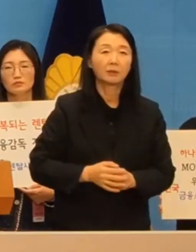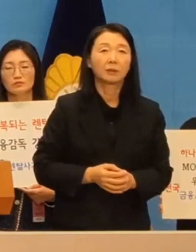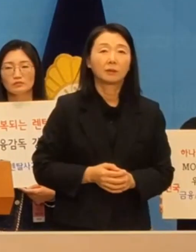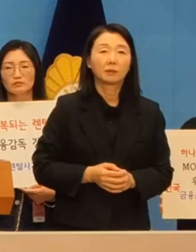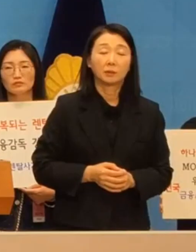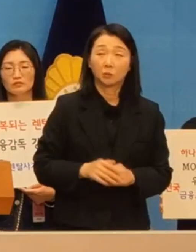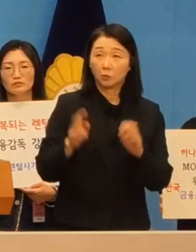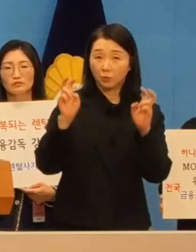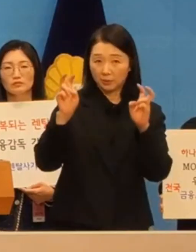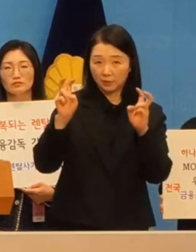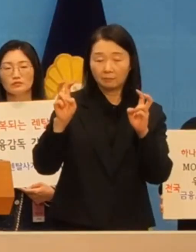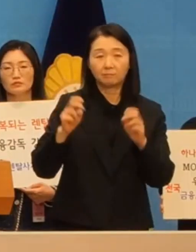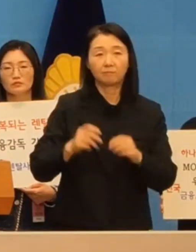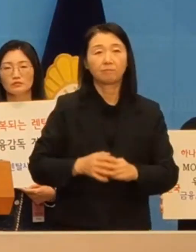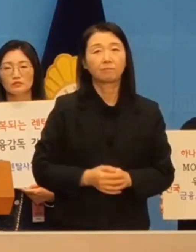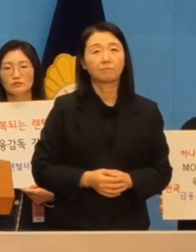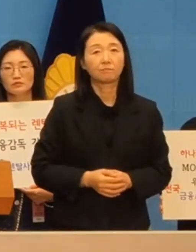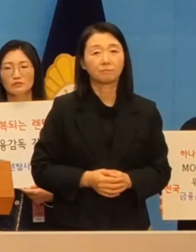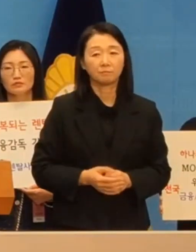캐피탈사들은